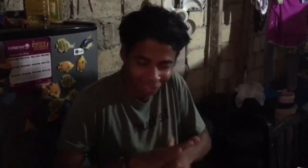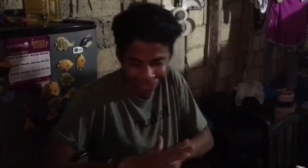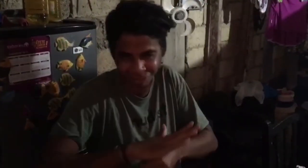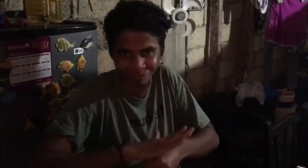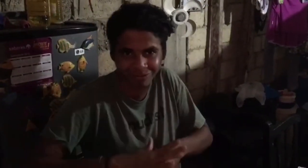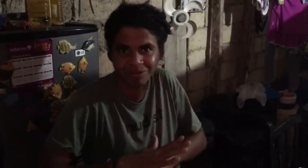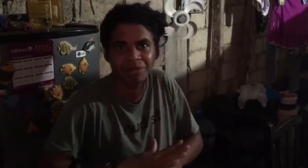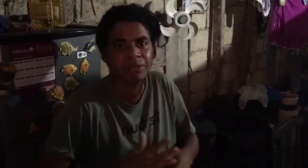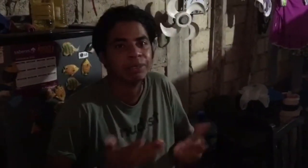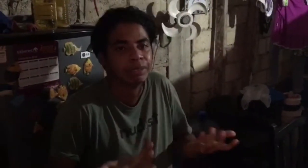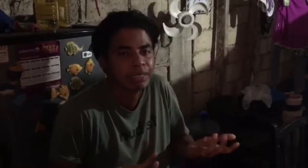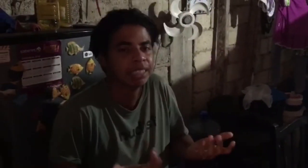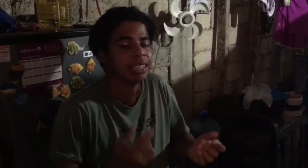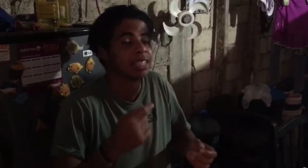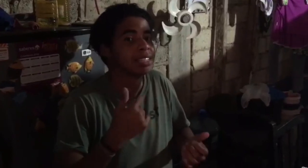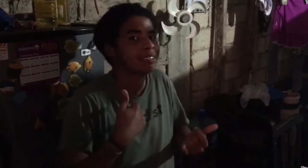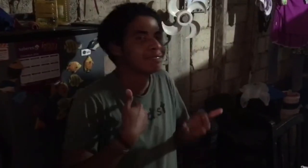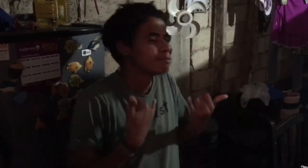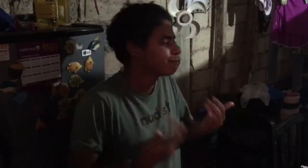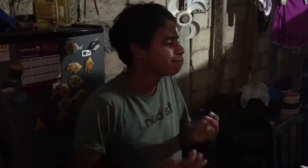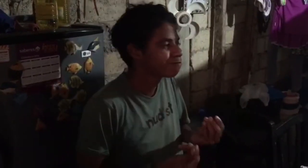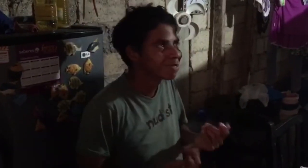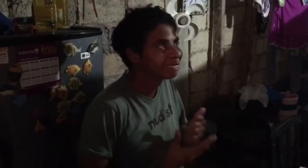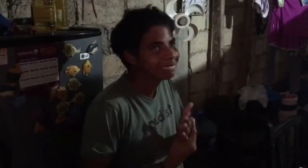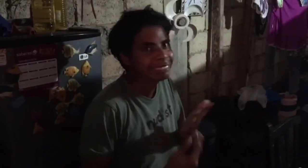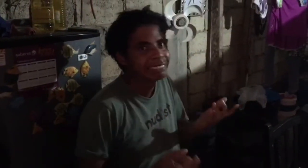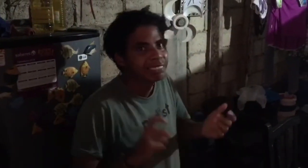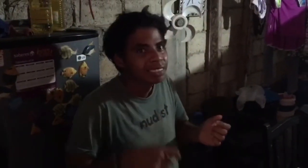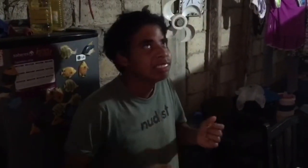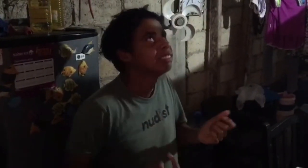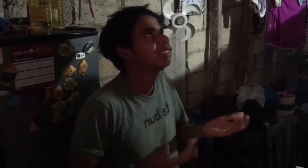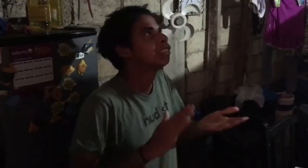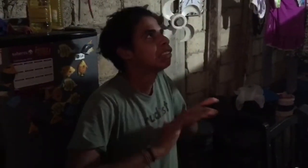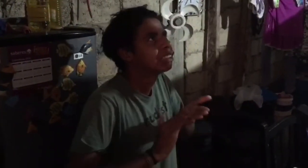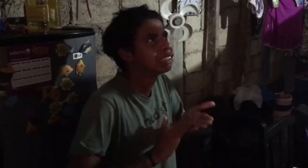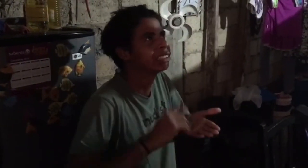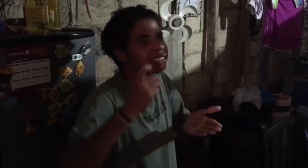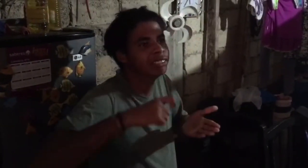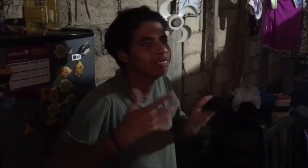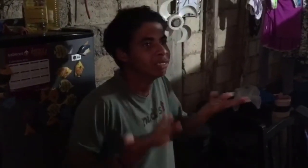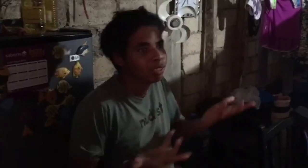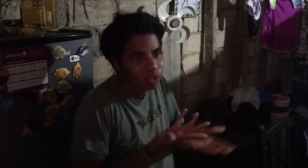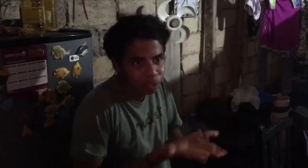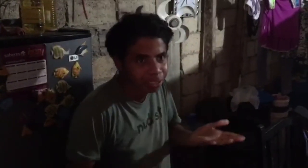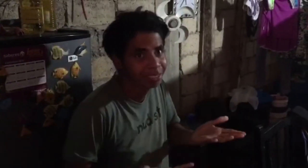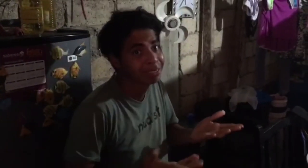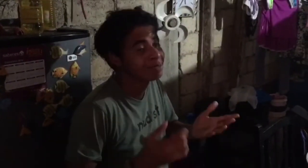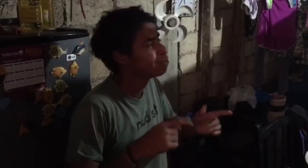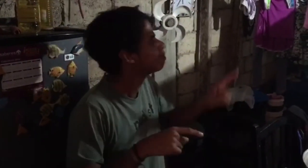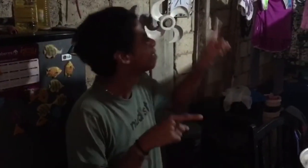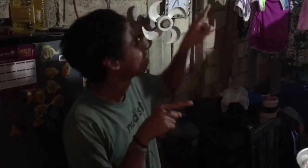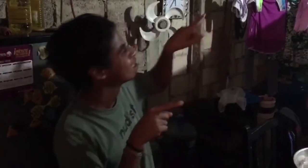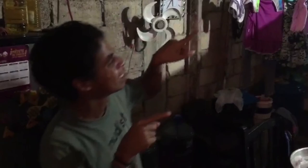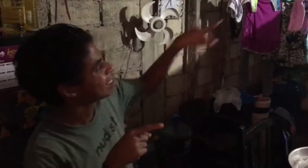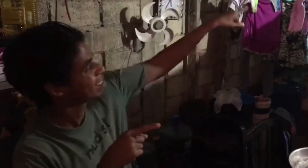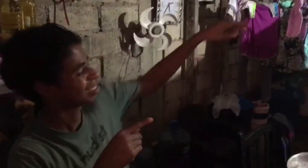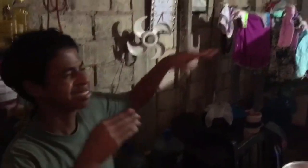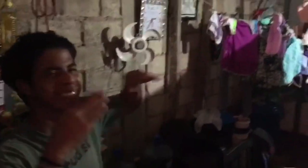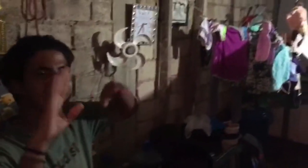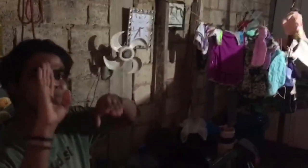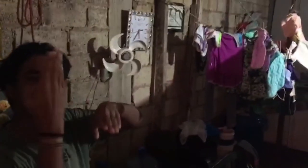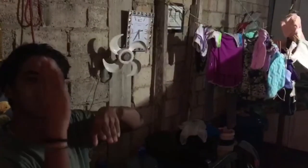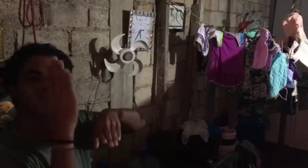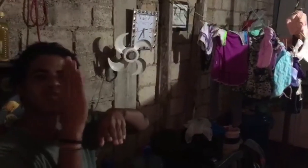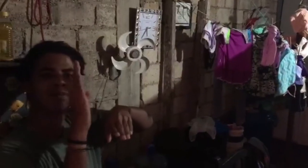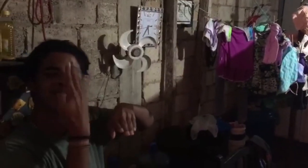y la situación para mí económica es bastante complicada la de mi familia nosotros somos bastante pobres no sabemos cómo vamos a arreglar estos daños